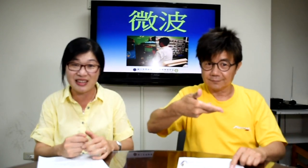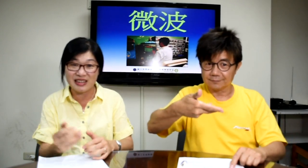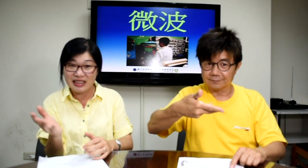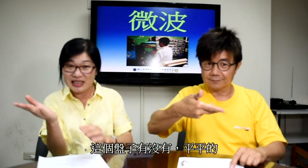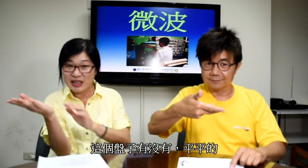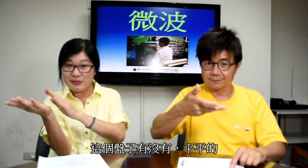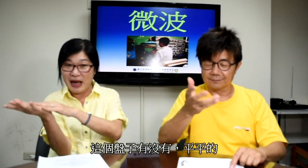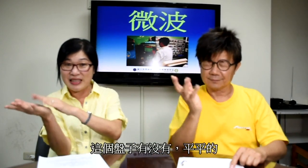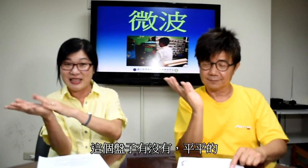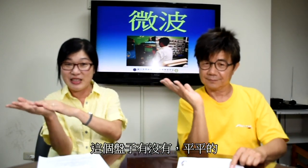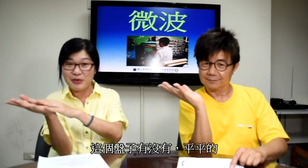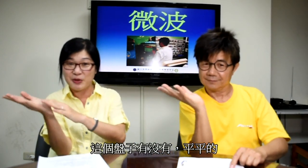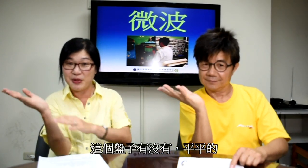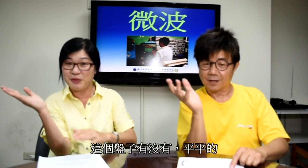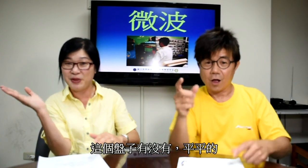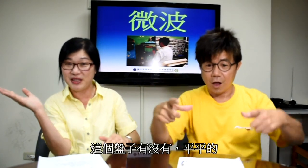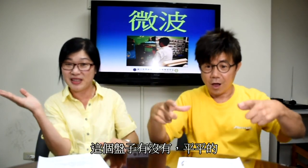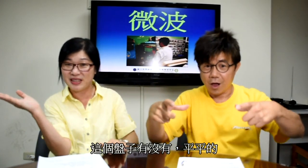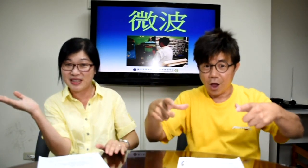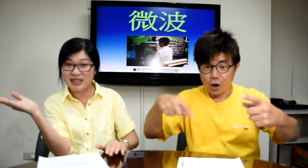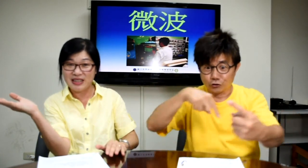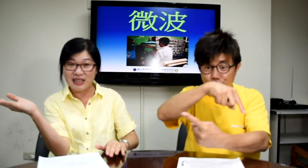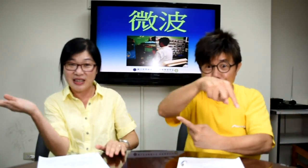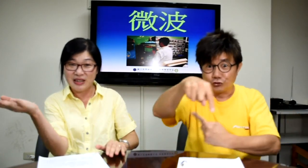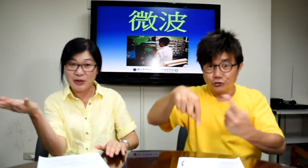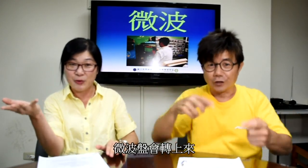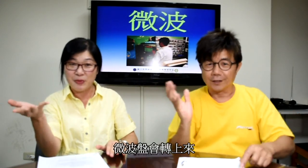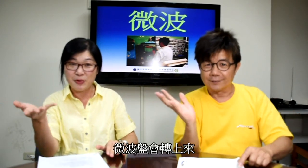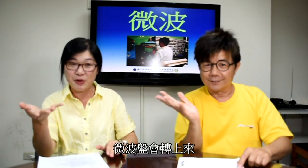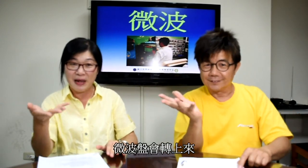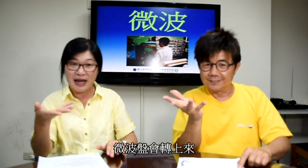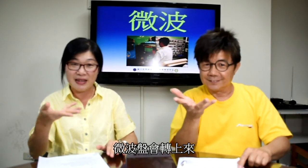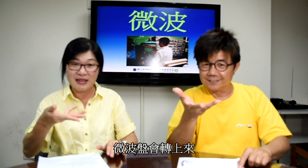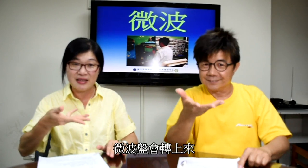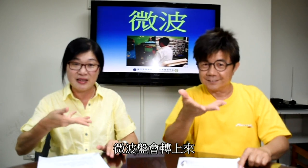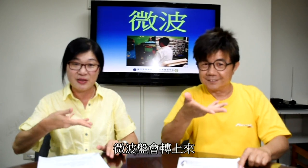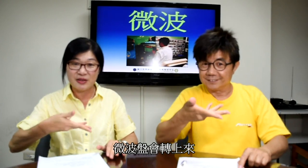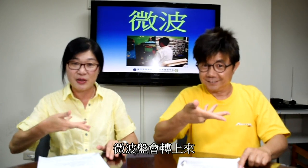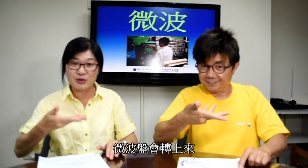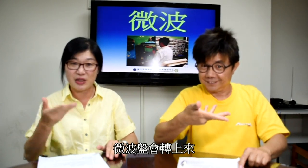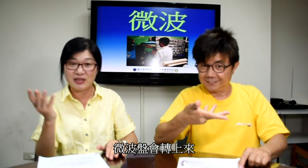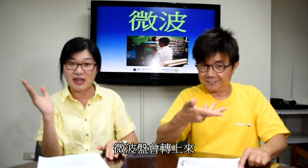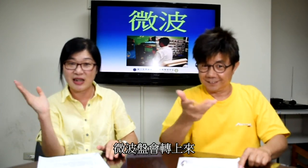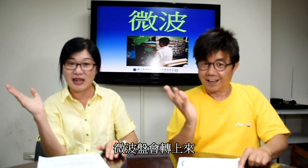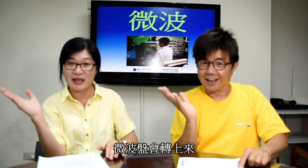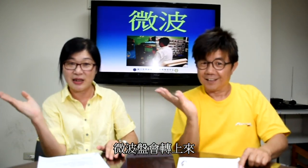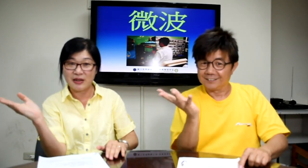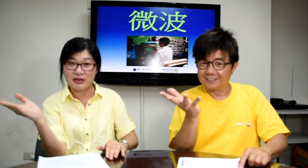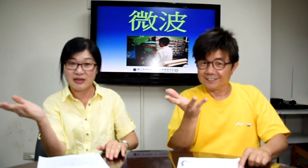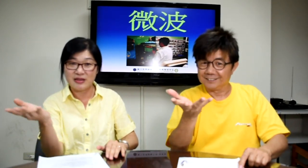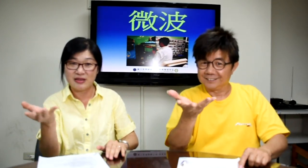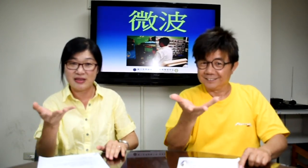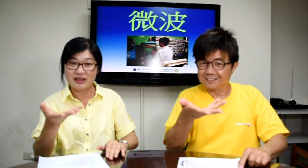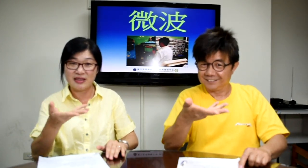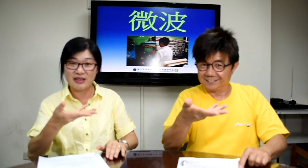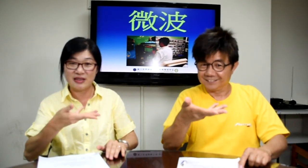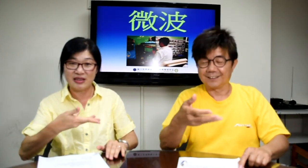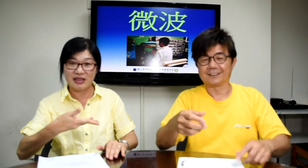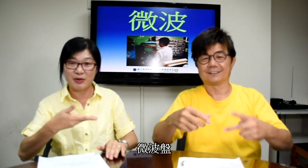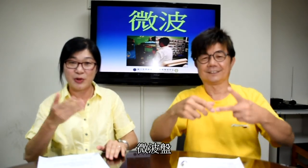这个盘子有没有平平的？微波盘会转上来， 微波